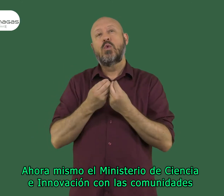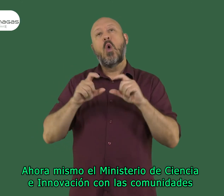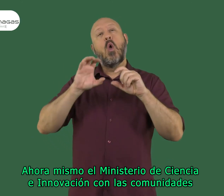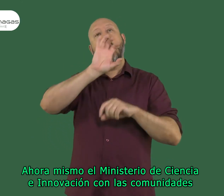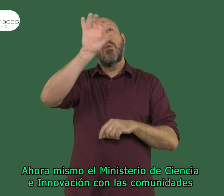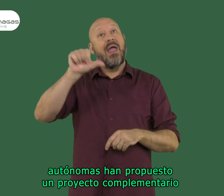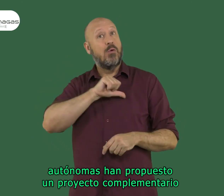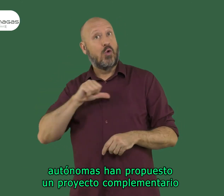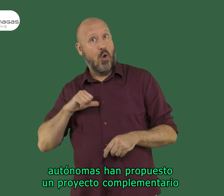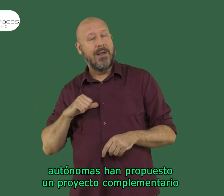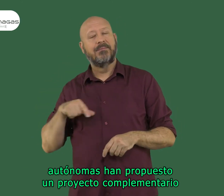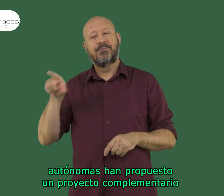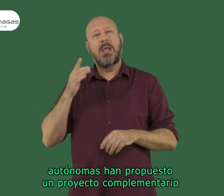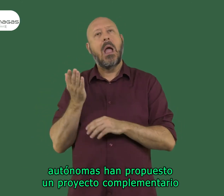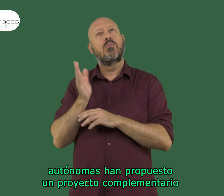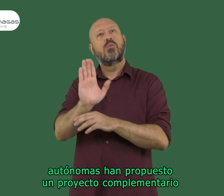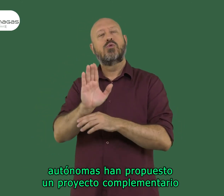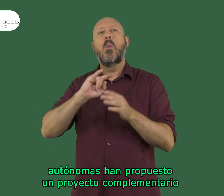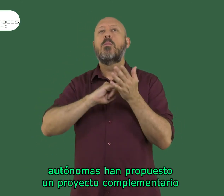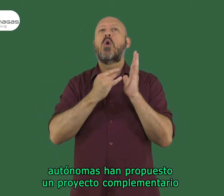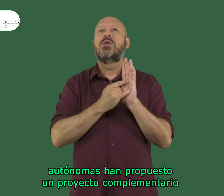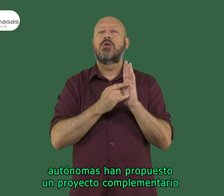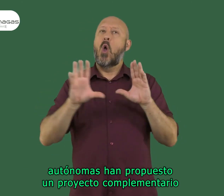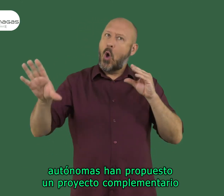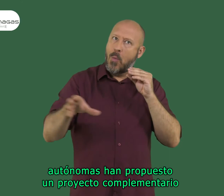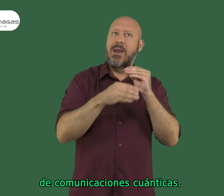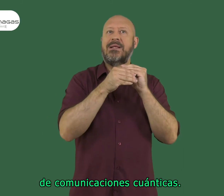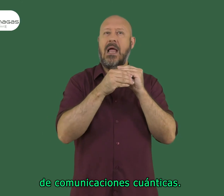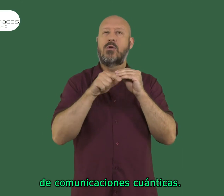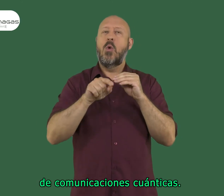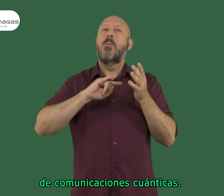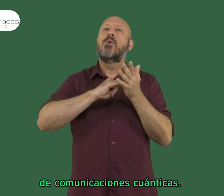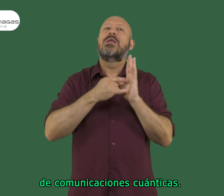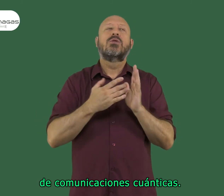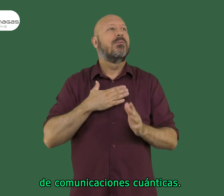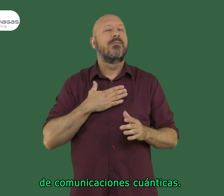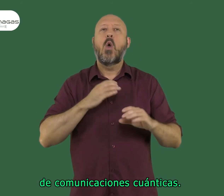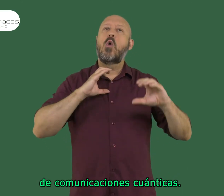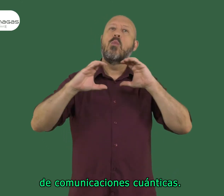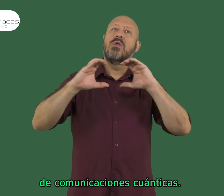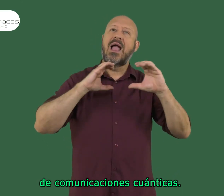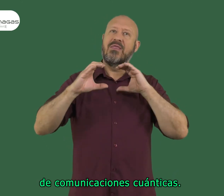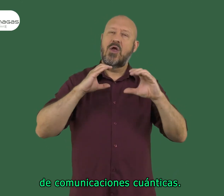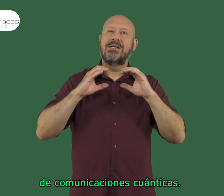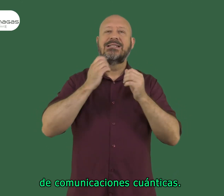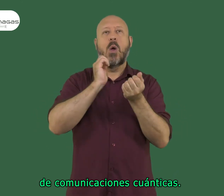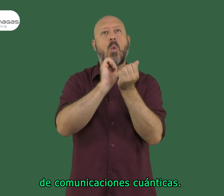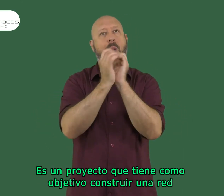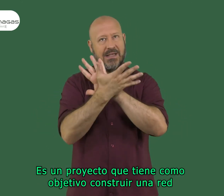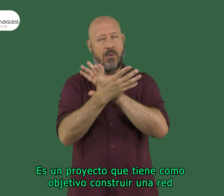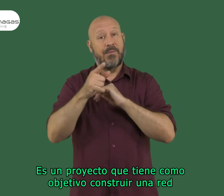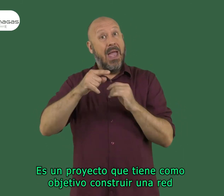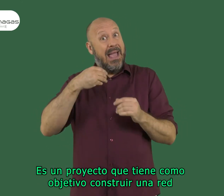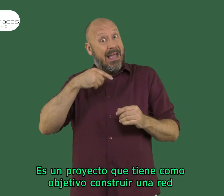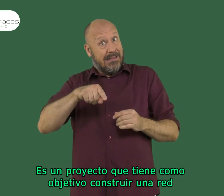las comunidades autónomas han propuesto un proyecto complementario, un proyecto de comunicaciones cuánticas. Es